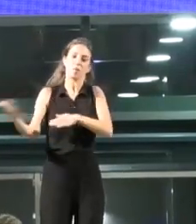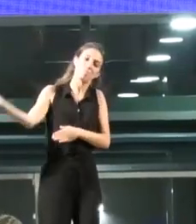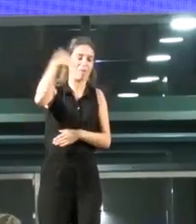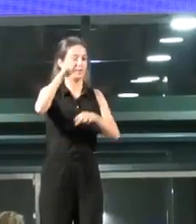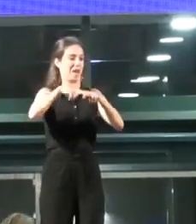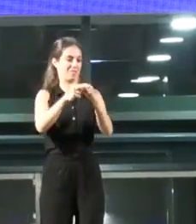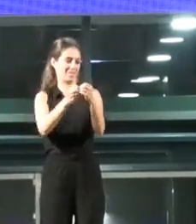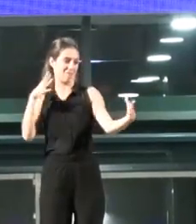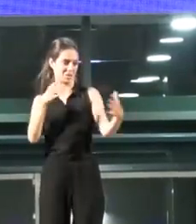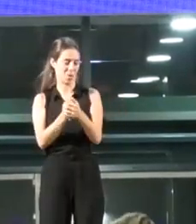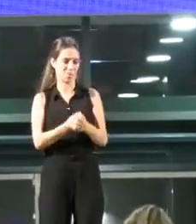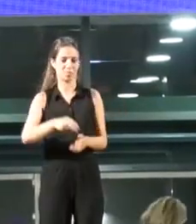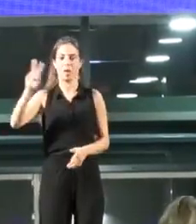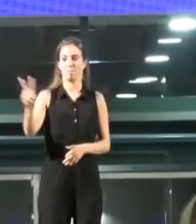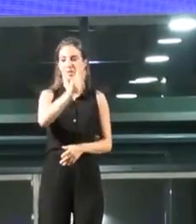major!